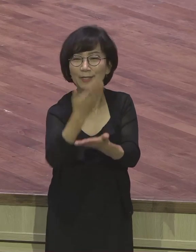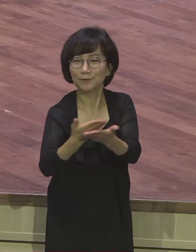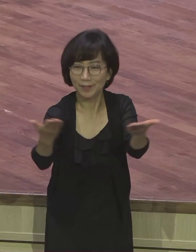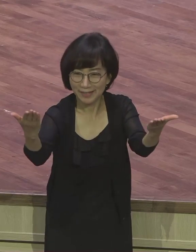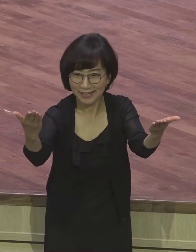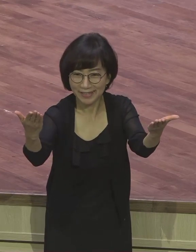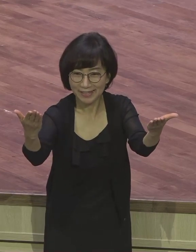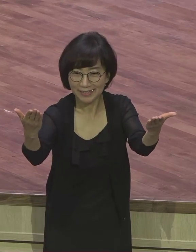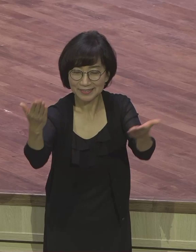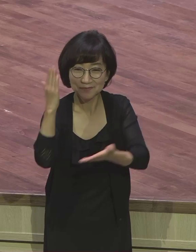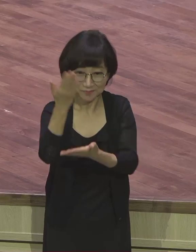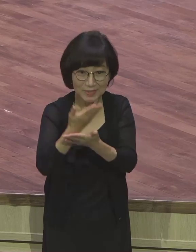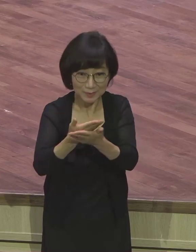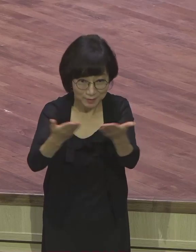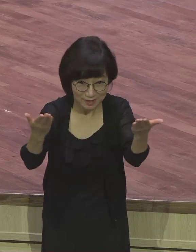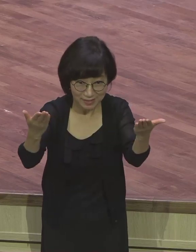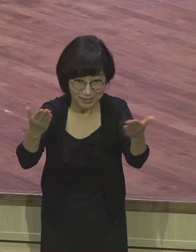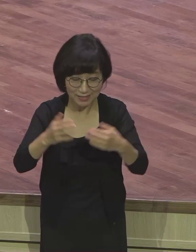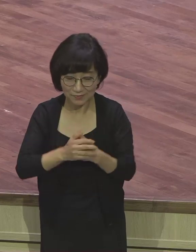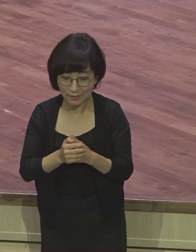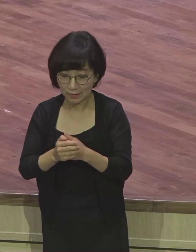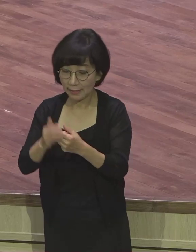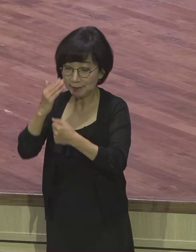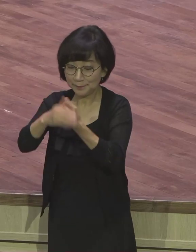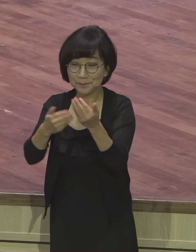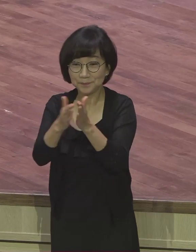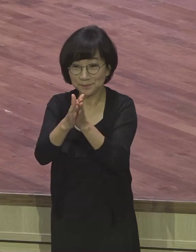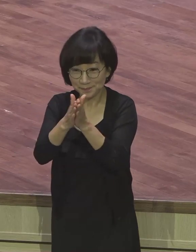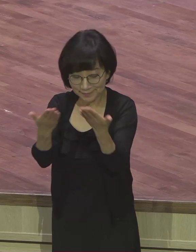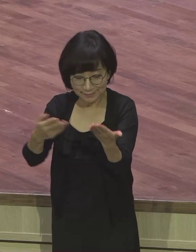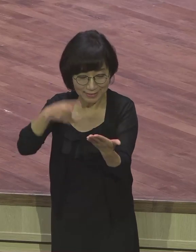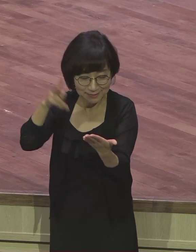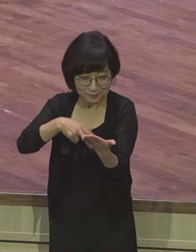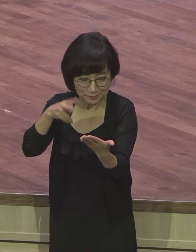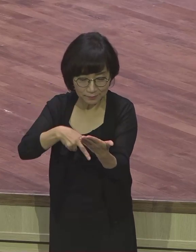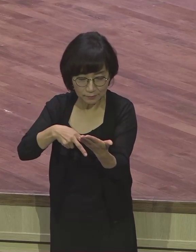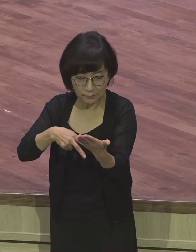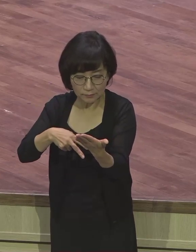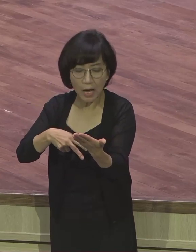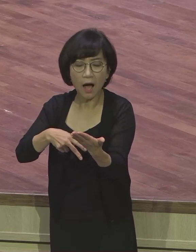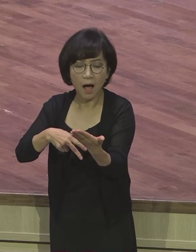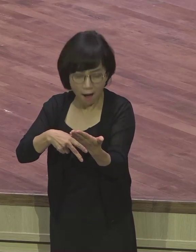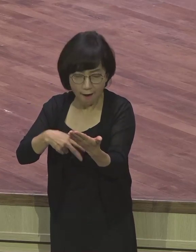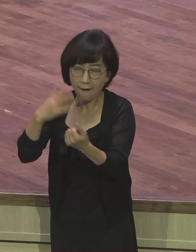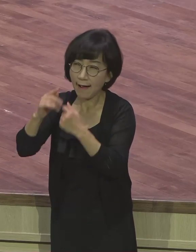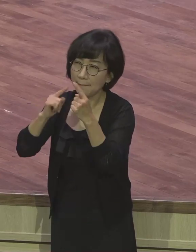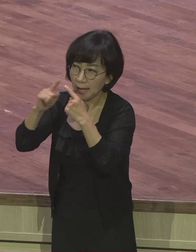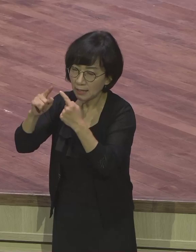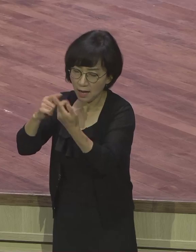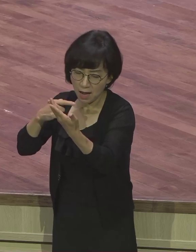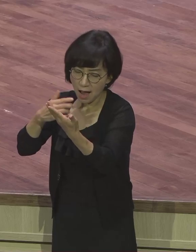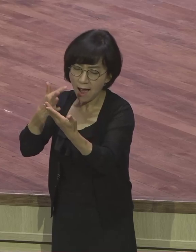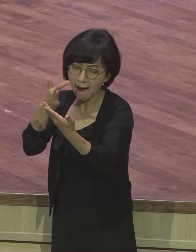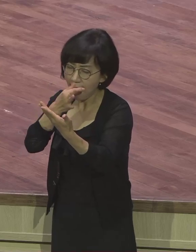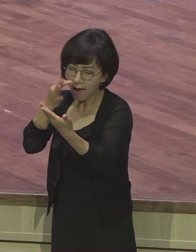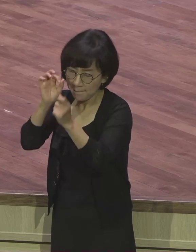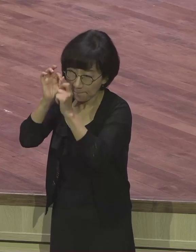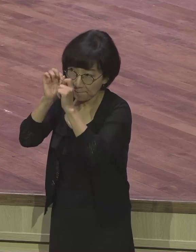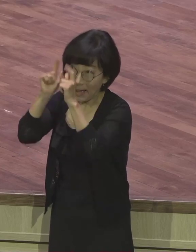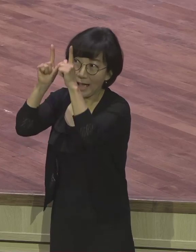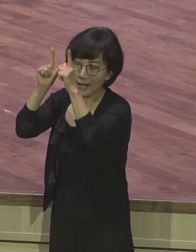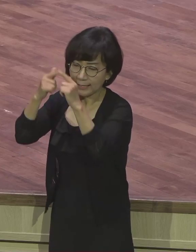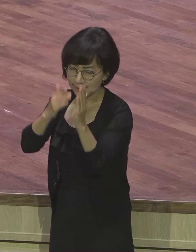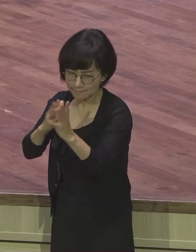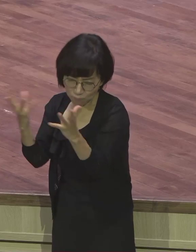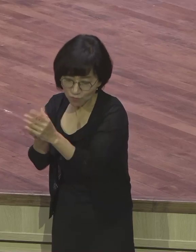사람이에요. 그러니까 성경을 같이 읽어도 이렇게 말씀이 쫙 이렇게 이해가 되어지고 그 말씀이 다 그냥